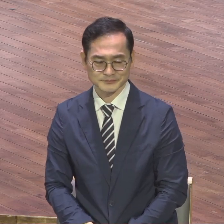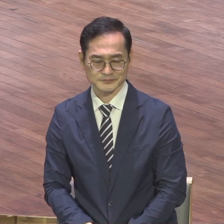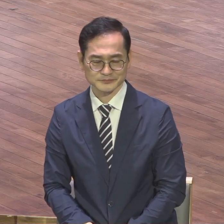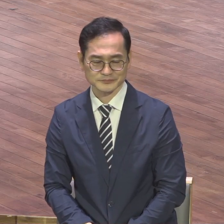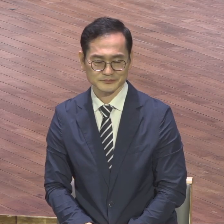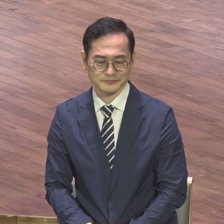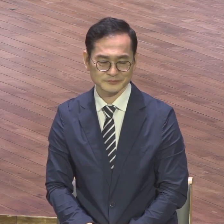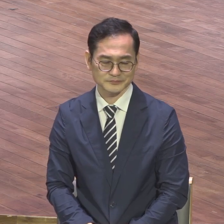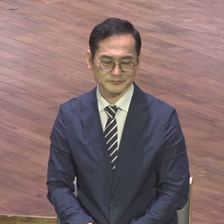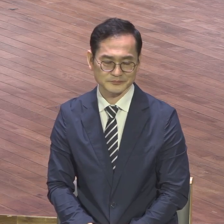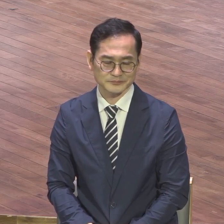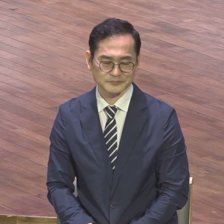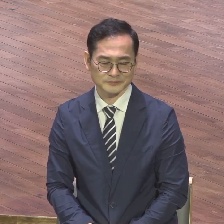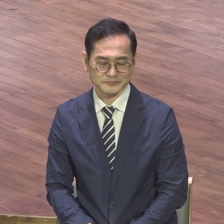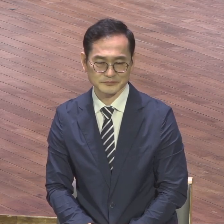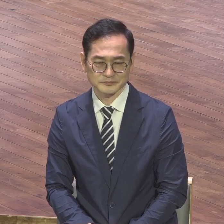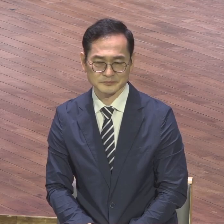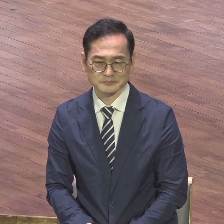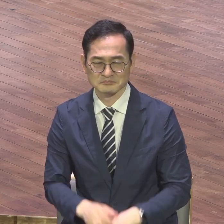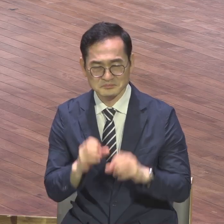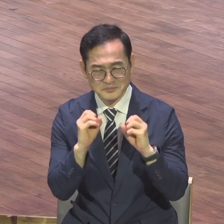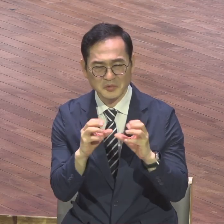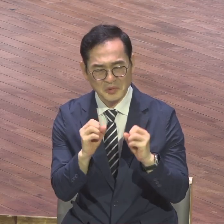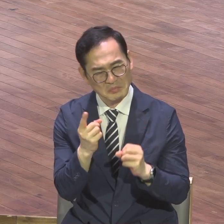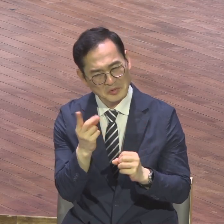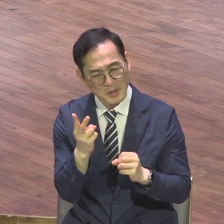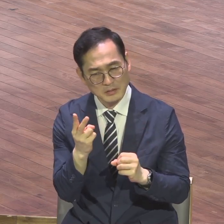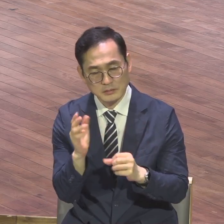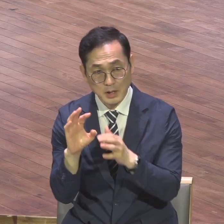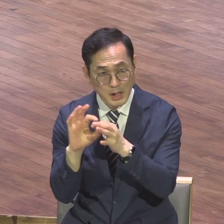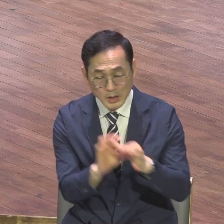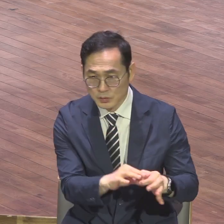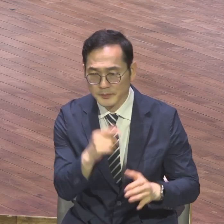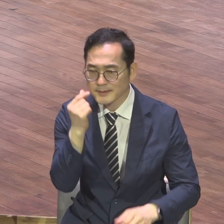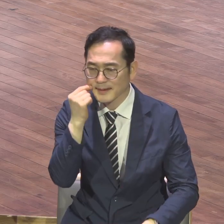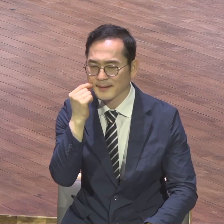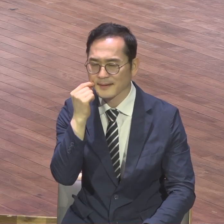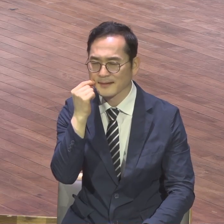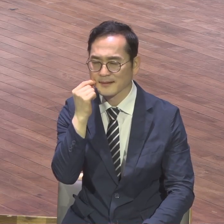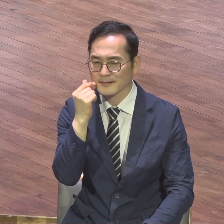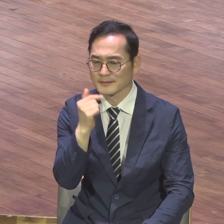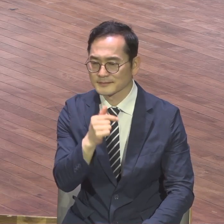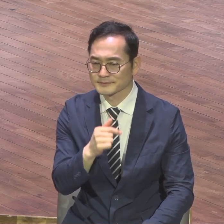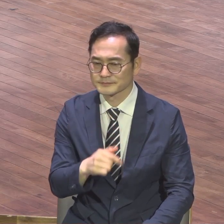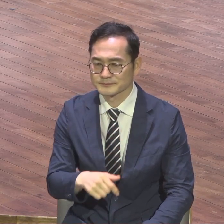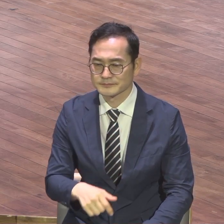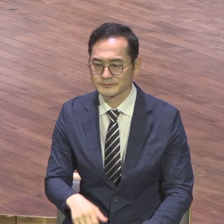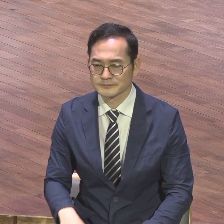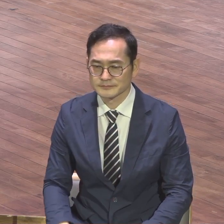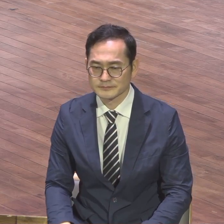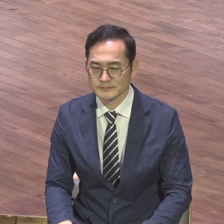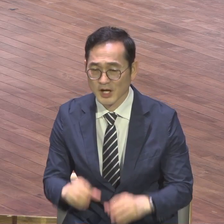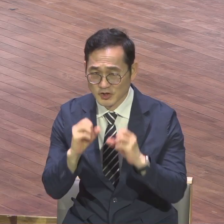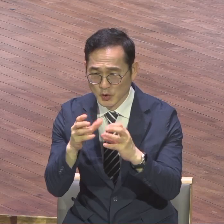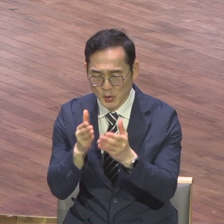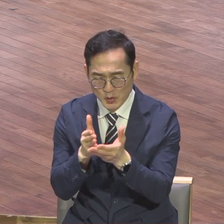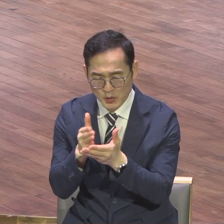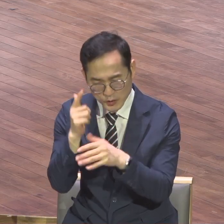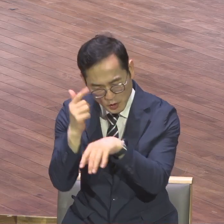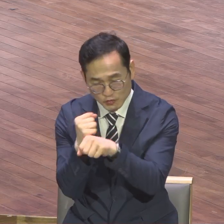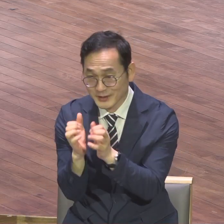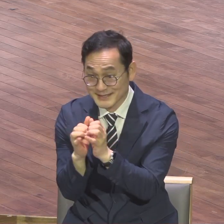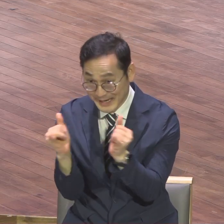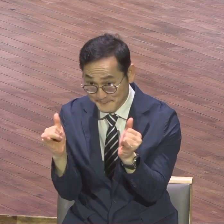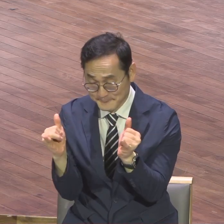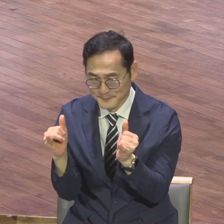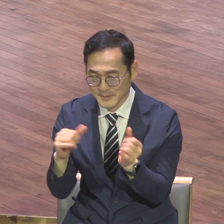있지만 지속은 못합니다, 절대로. 그래서 유명한 전도학자 로버트 콜만이 부흥에 대해서 이렇게